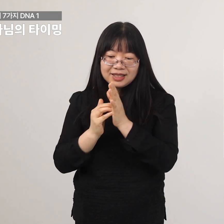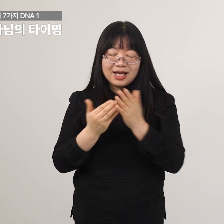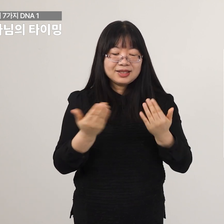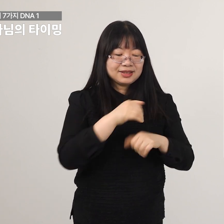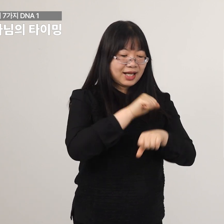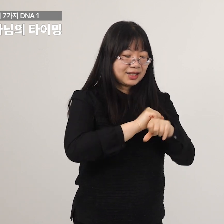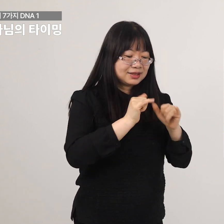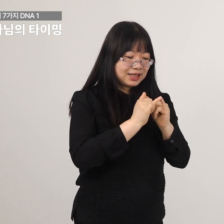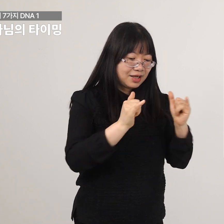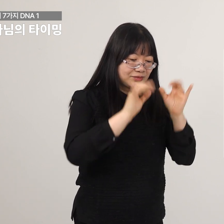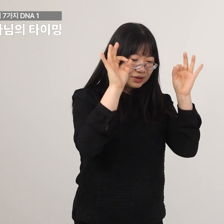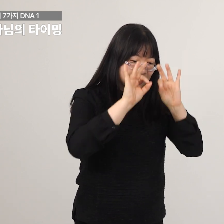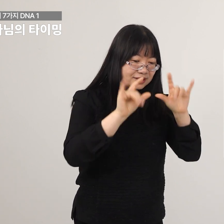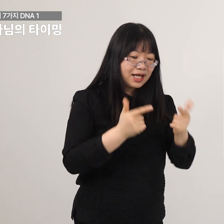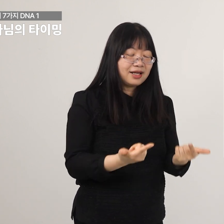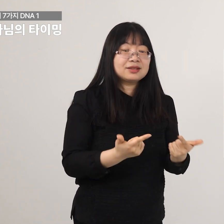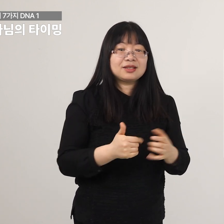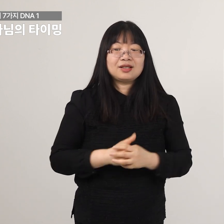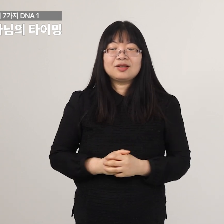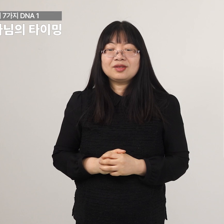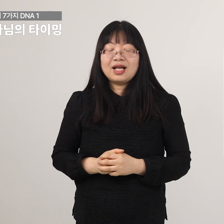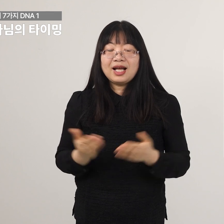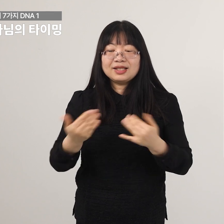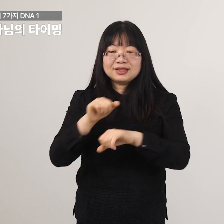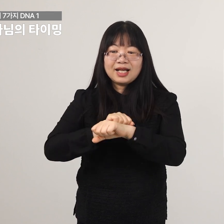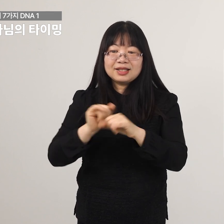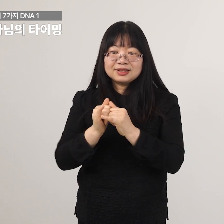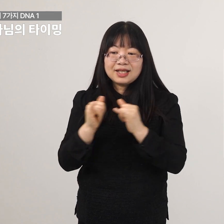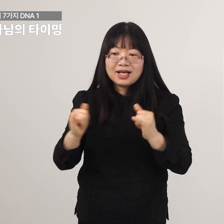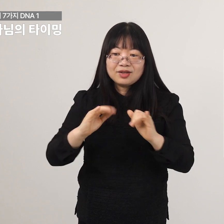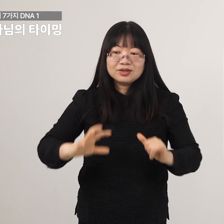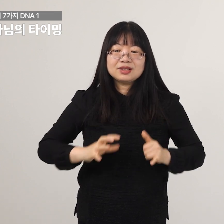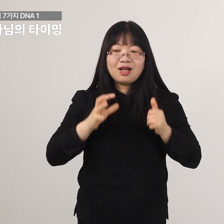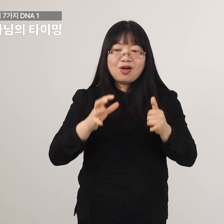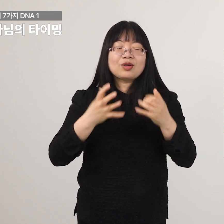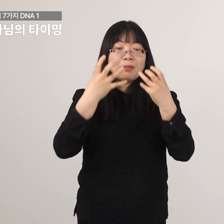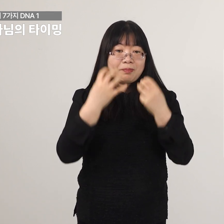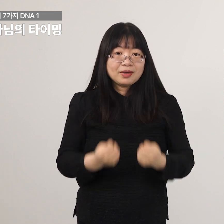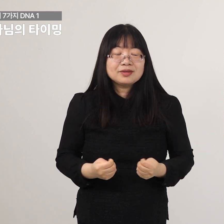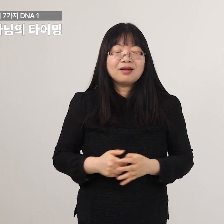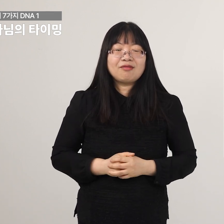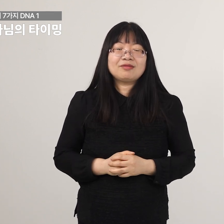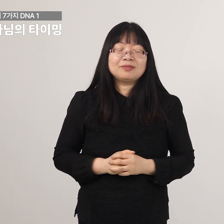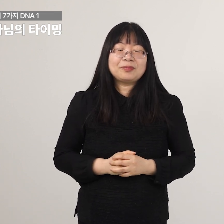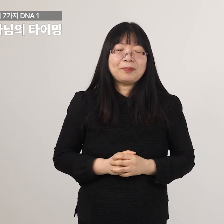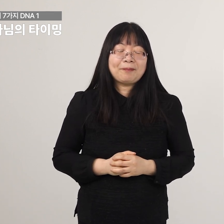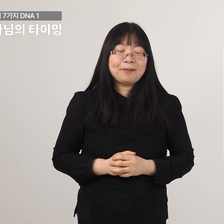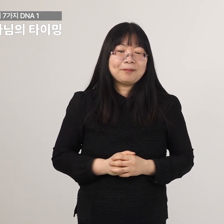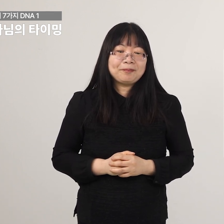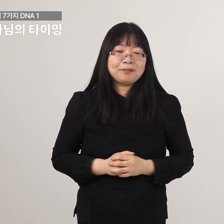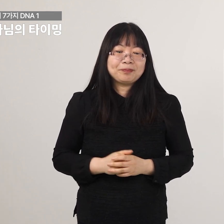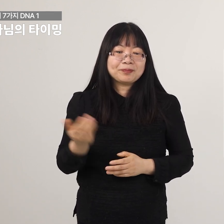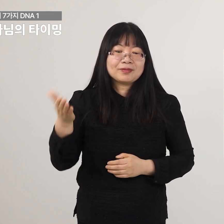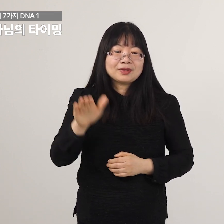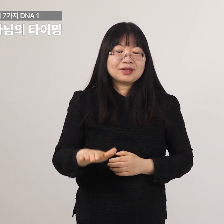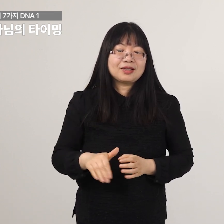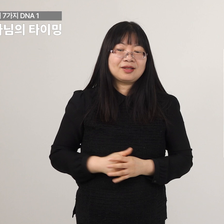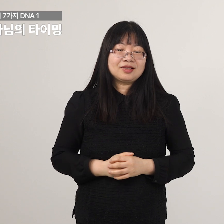일자라는 일꾼을 찾은 게 아니에요. 일자라는 사람은 세상에 널렸습니다.